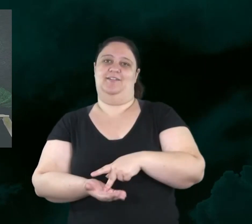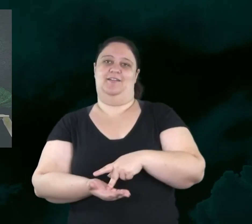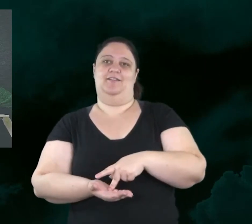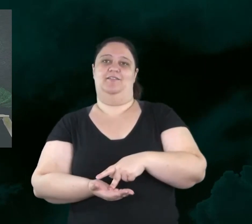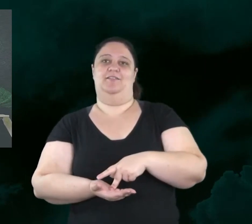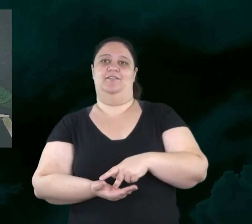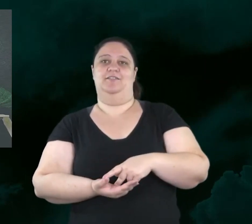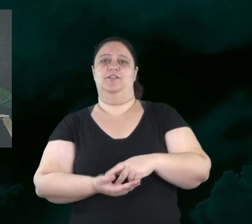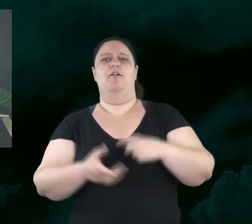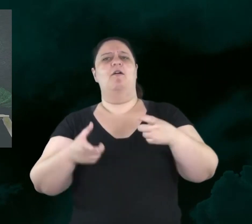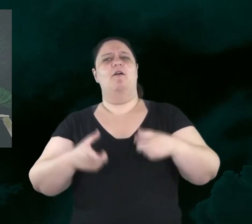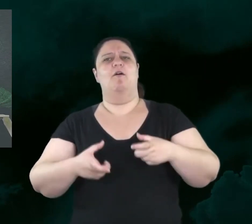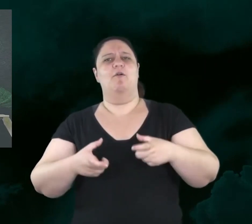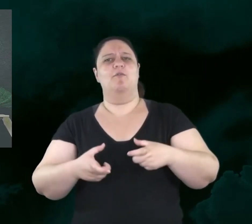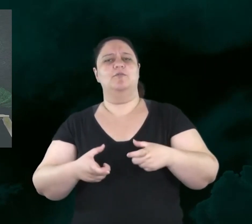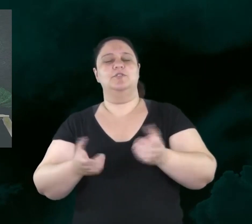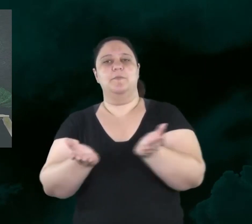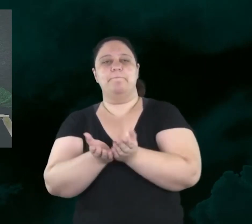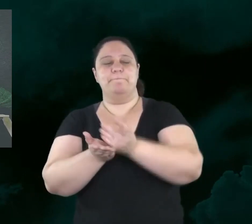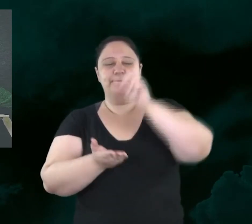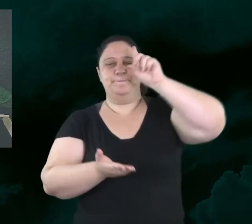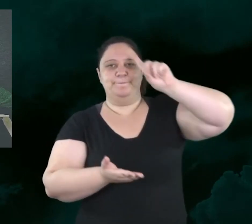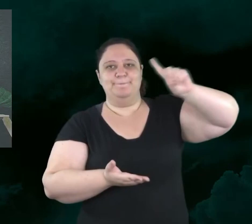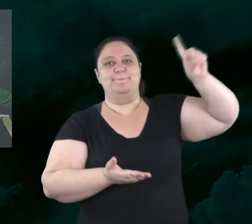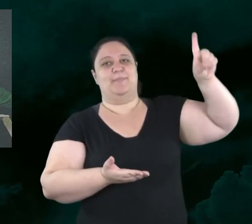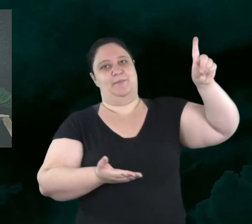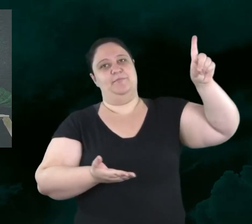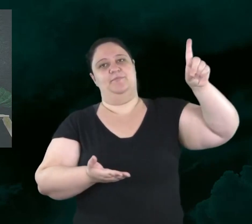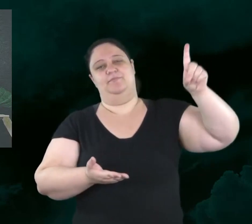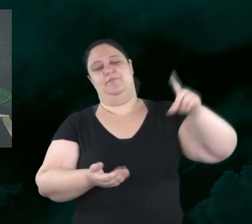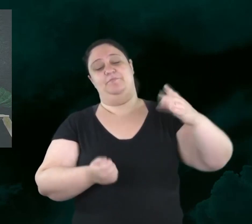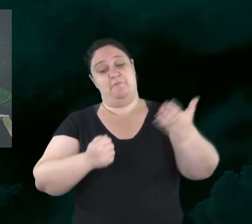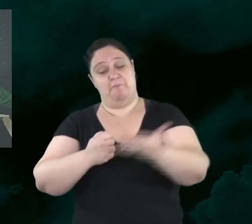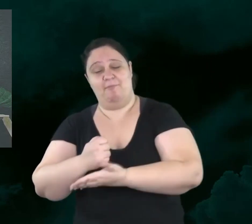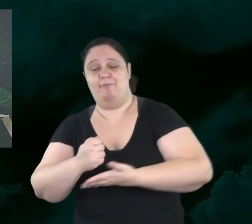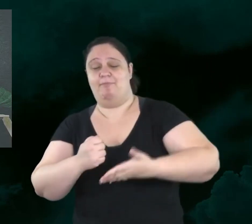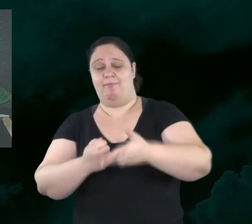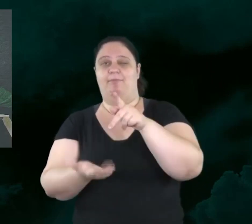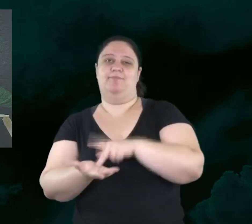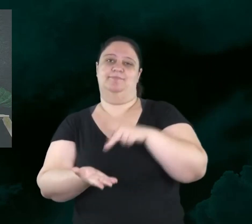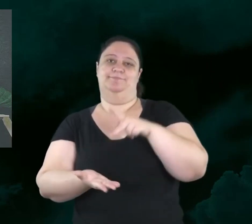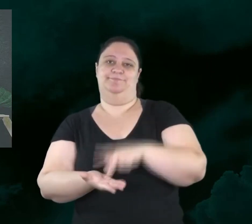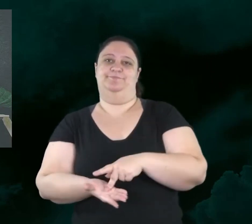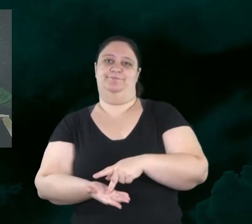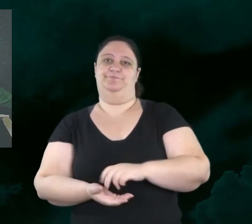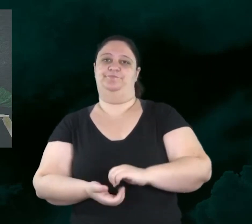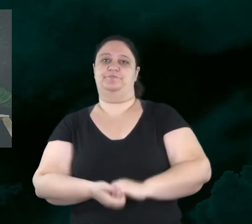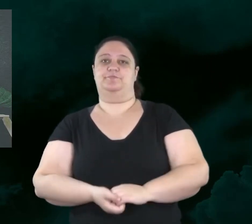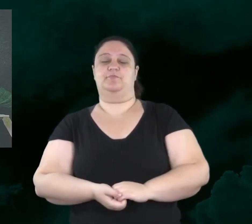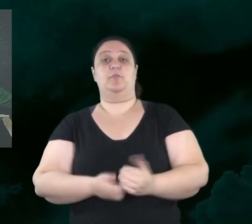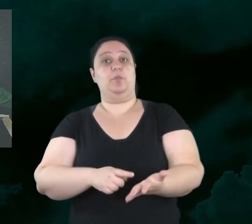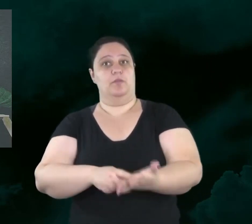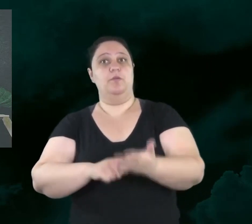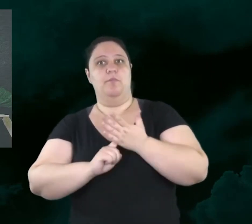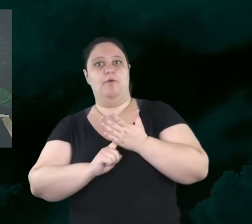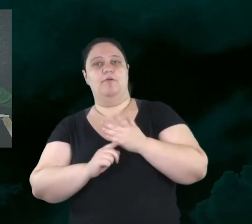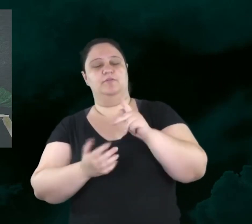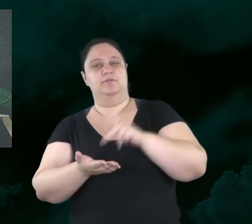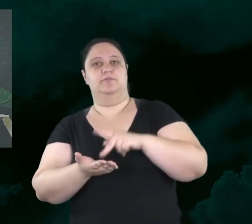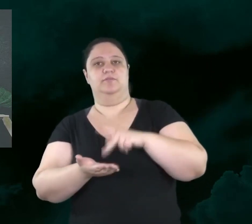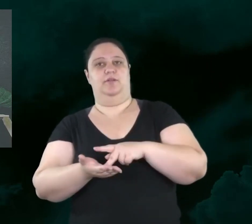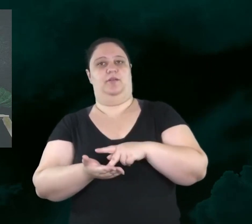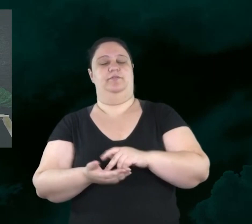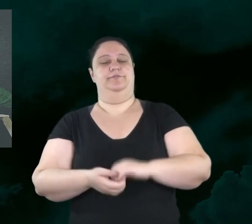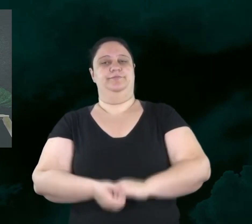primeiramente, está na palavra de Deus. A Bíblia, né, nos dá o padrão da verdade, a referência da